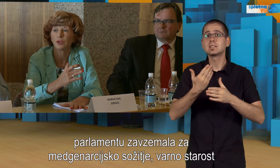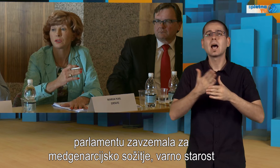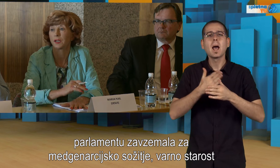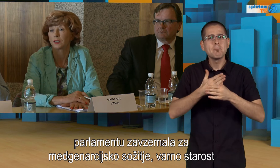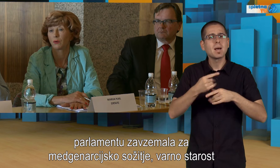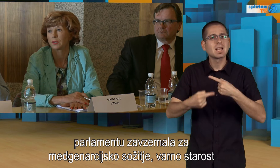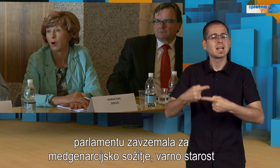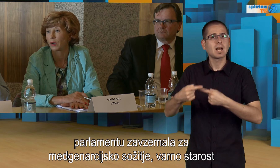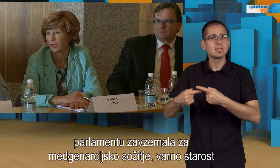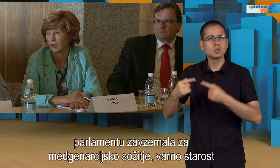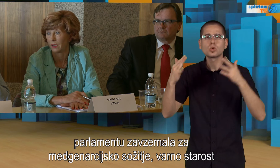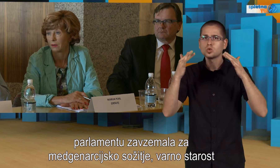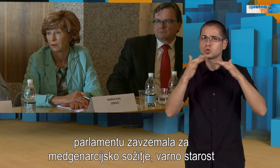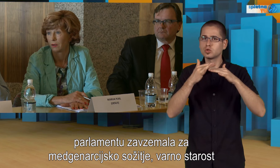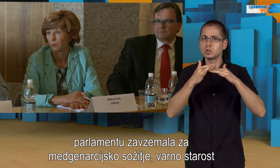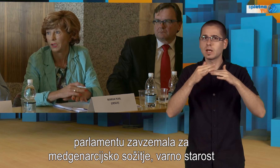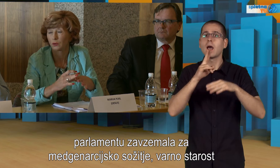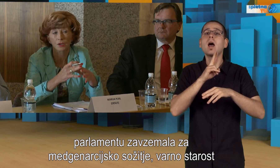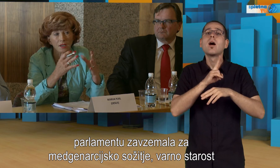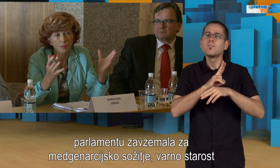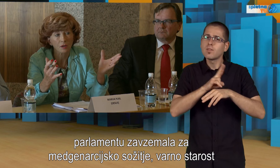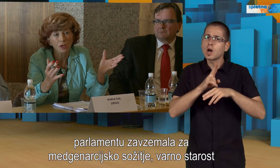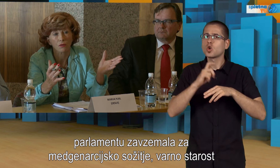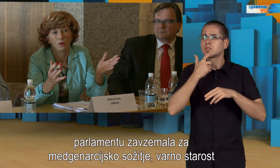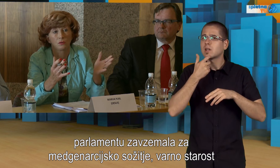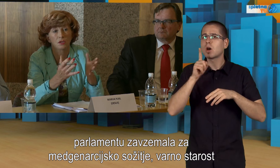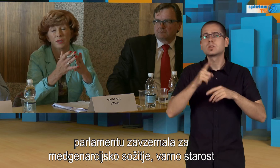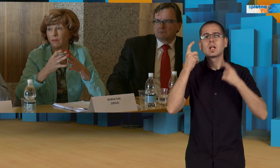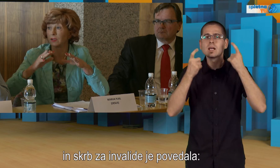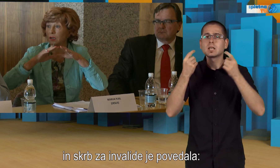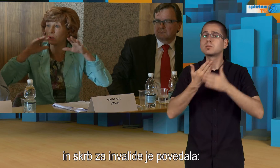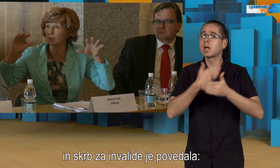sožitje, varno starost in skrb za invalide, je povedala.